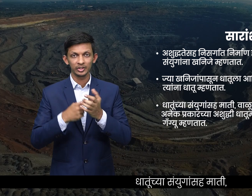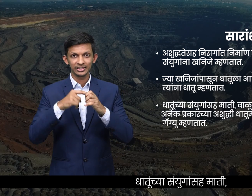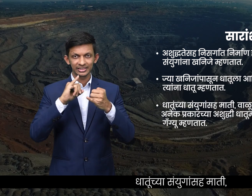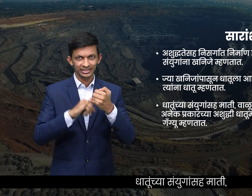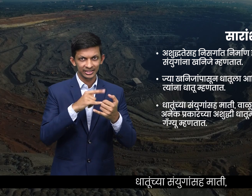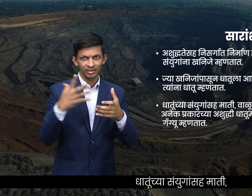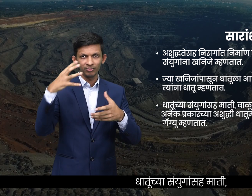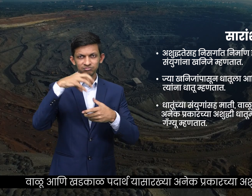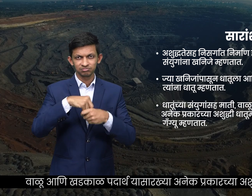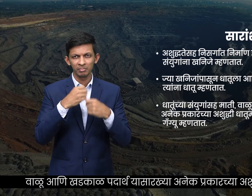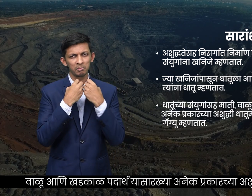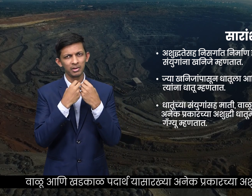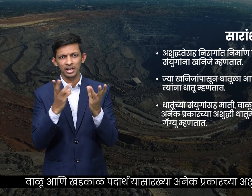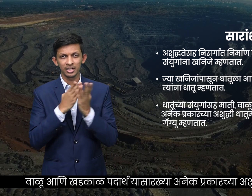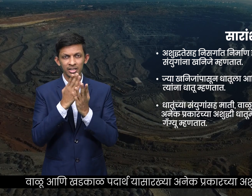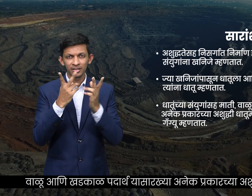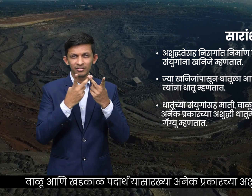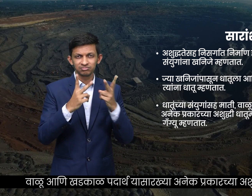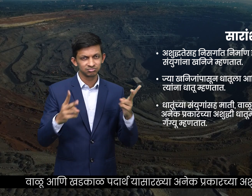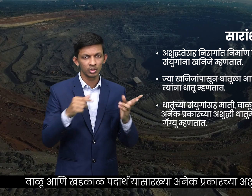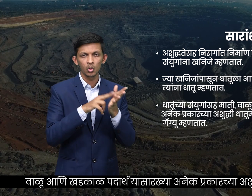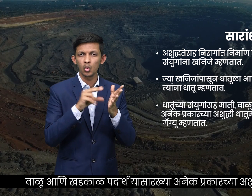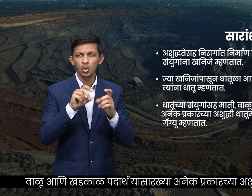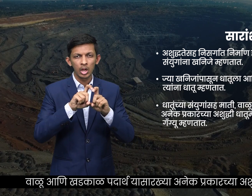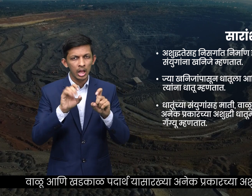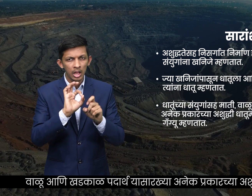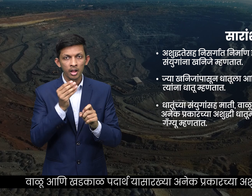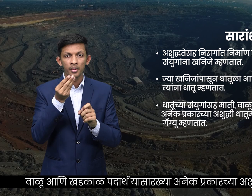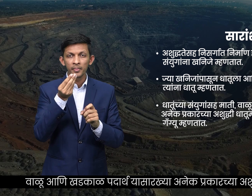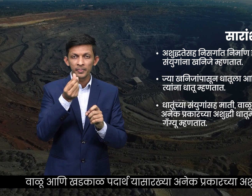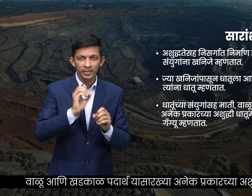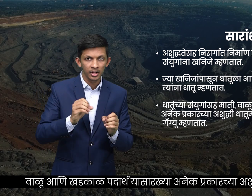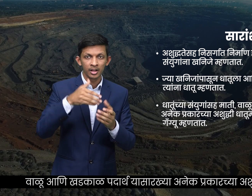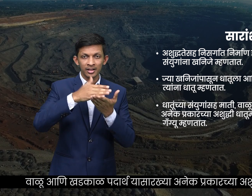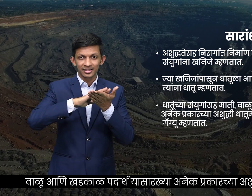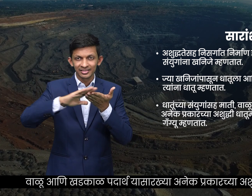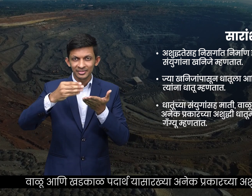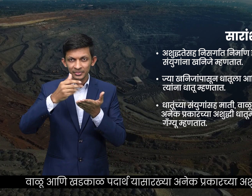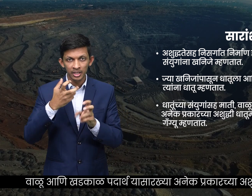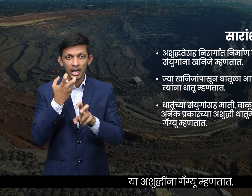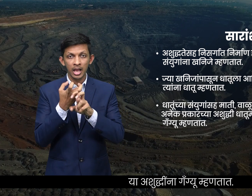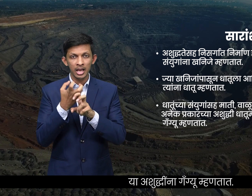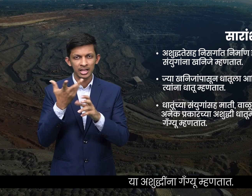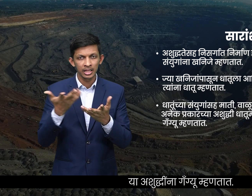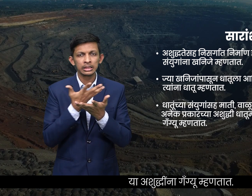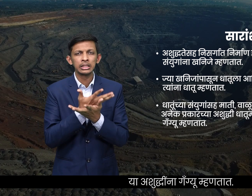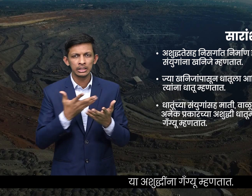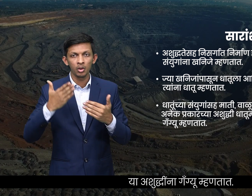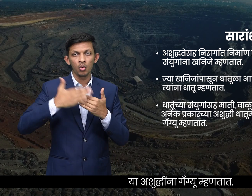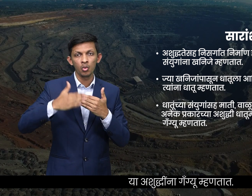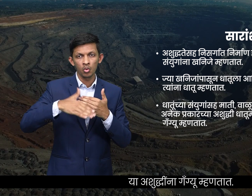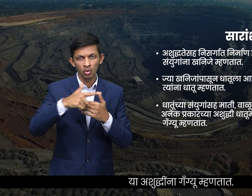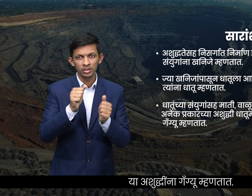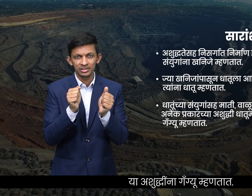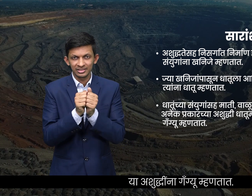धातूंच्या संयुगांसह माती, वाळू आणि खडकाळ पदार्थ यांसारख्या अनेक प्रकारच्या अशुद्धी धातूमध्ये असतात. या अशुद्धींना